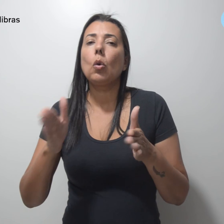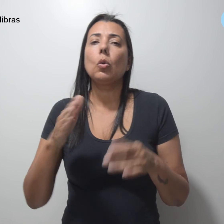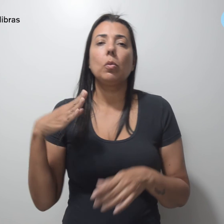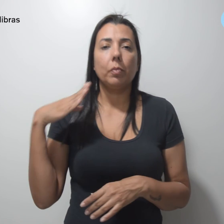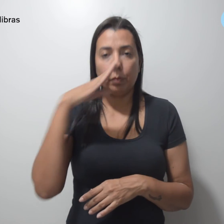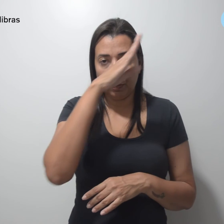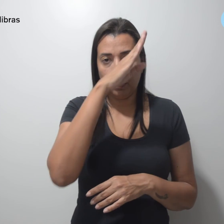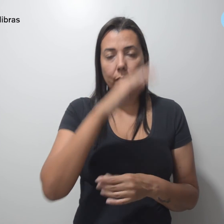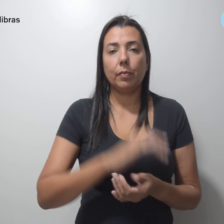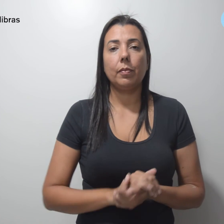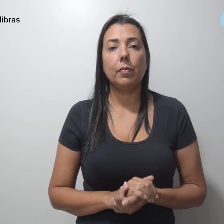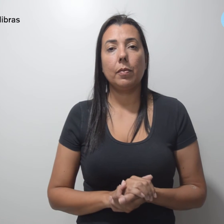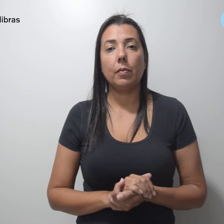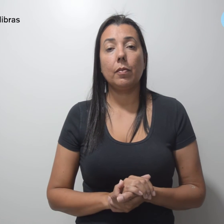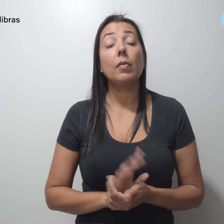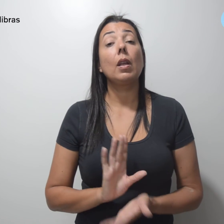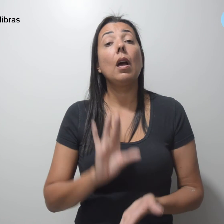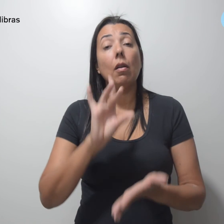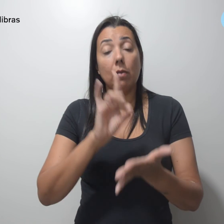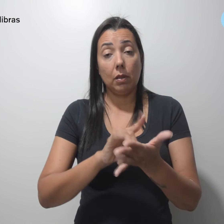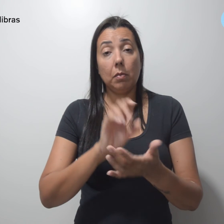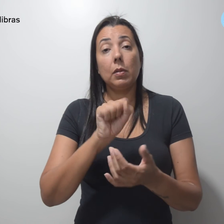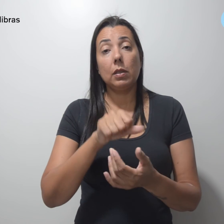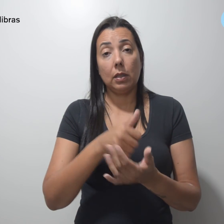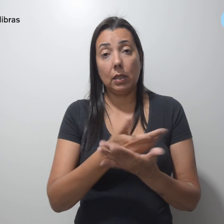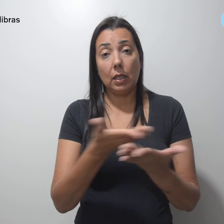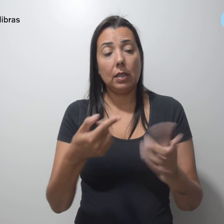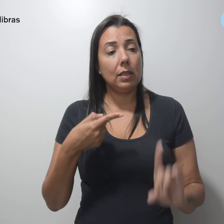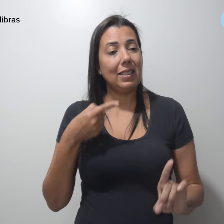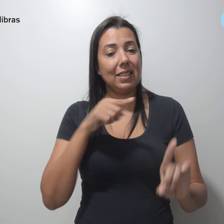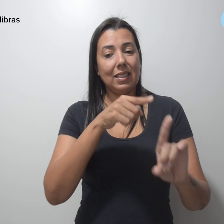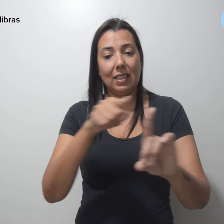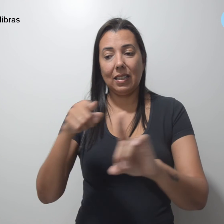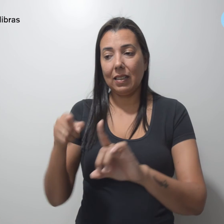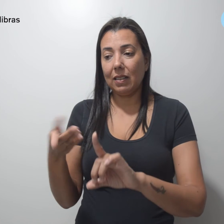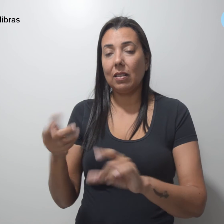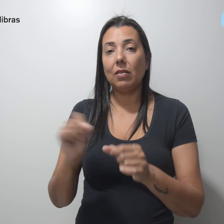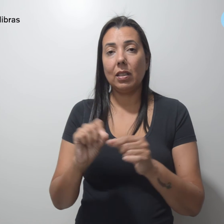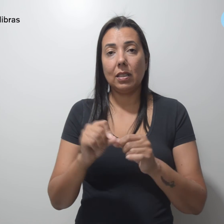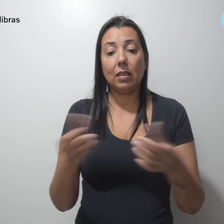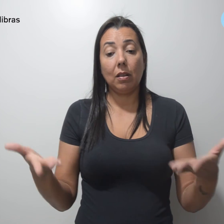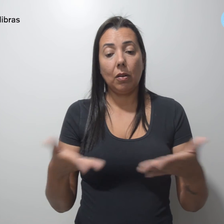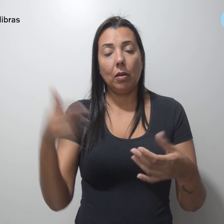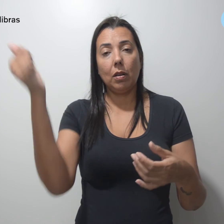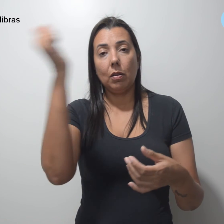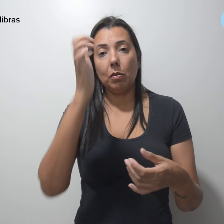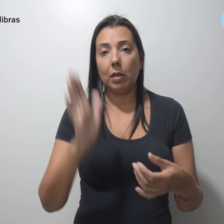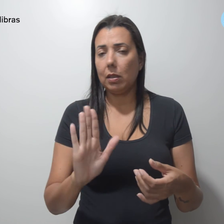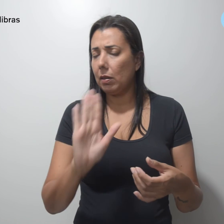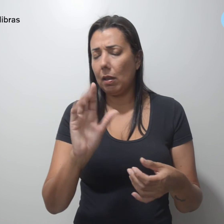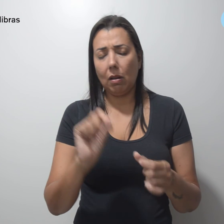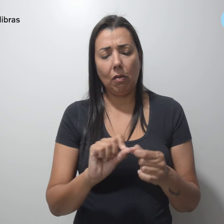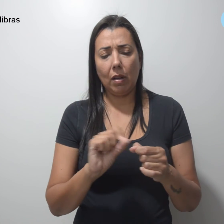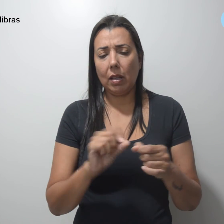Bolsonaro. Afirmamos que esses ataques que estão ocorrendo no Brasil não fazem parte do